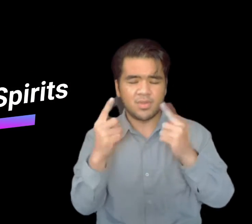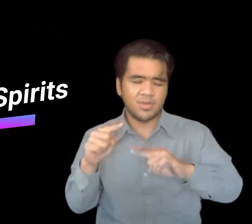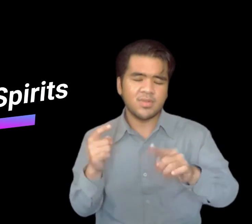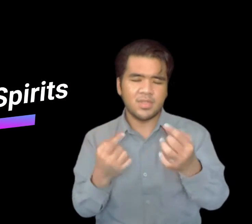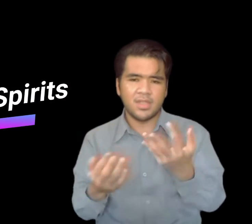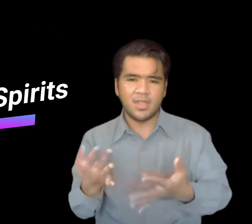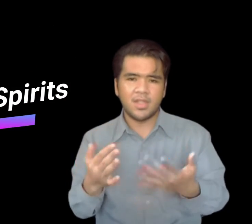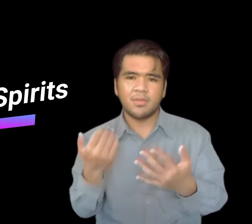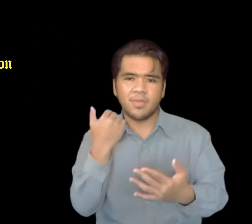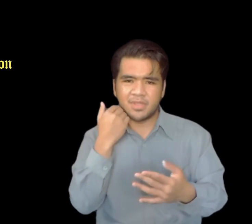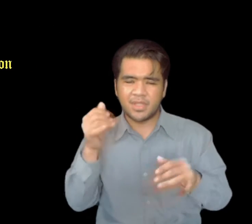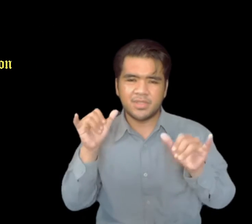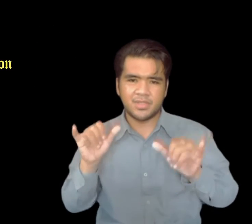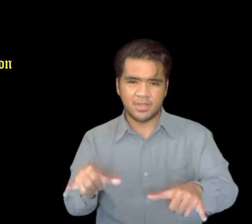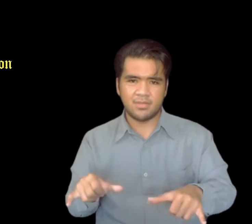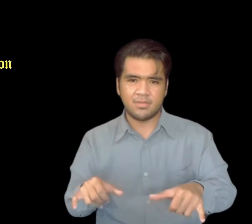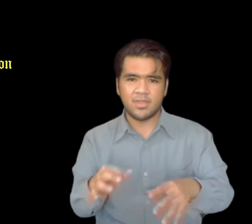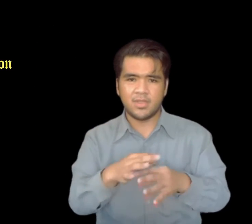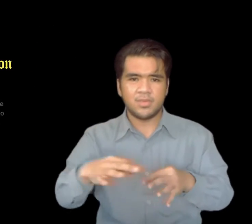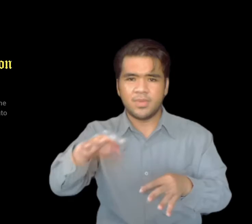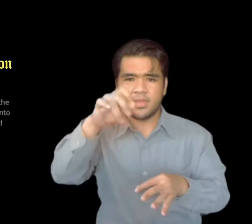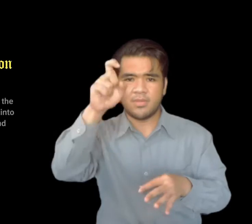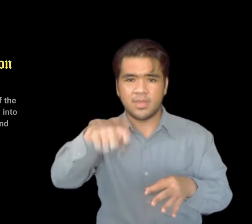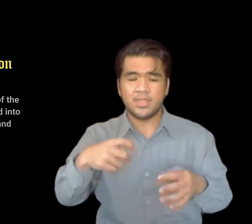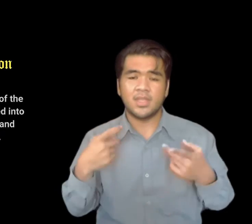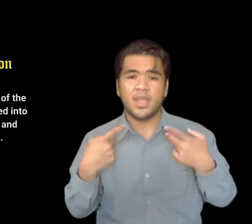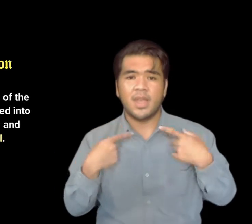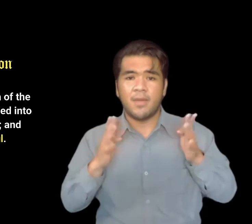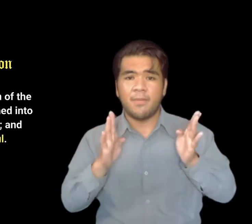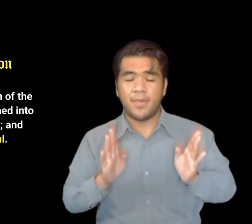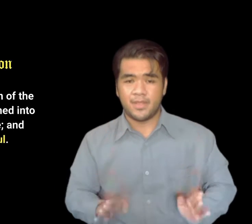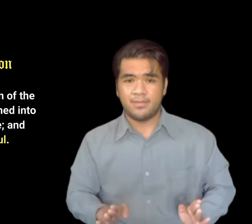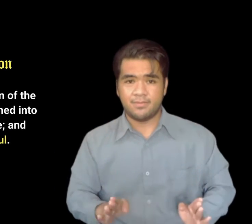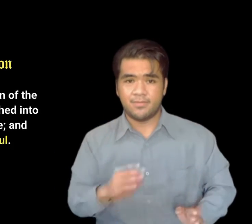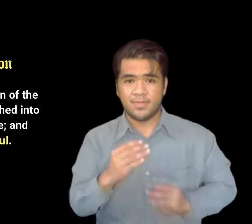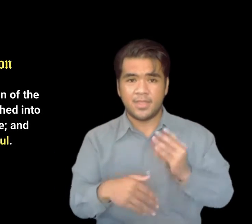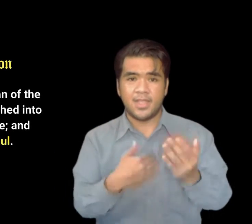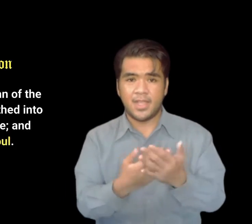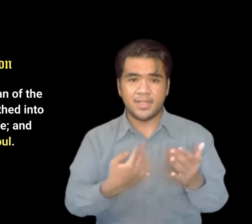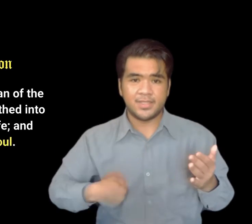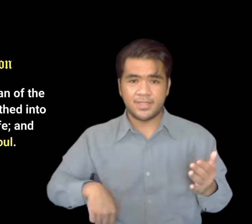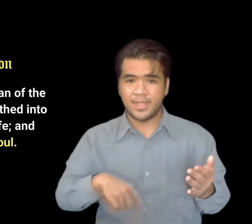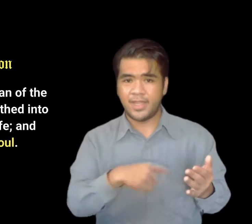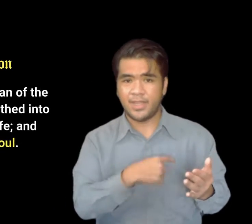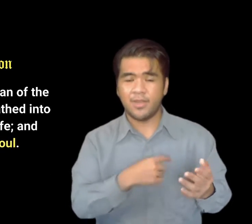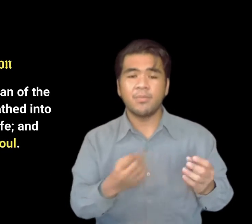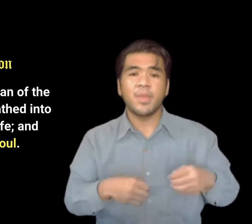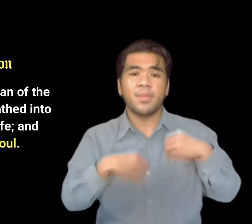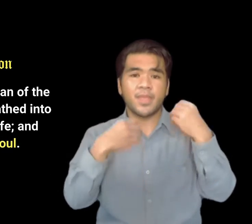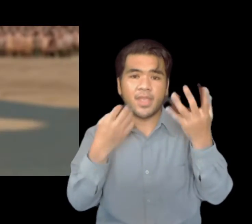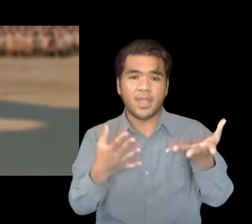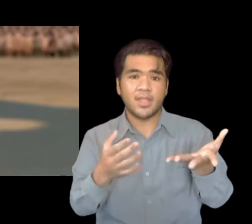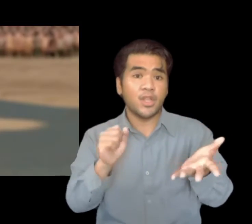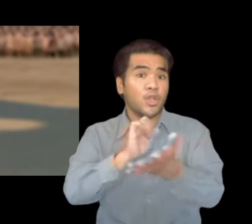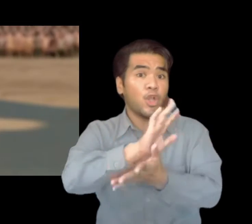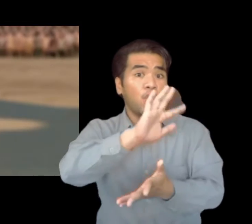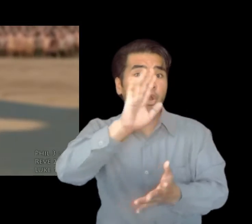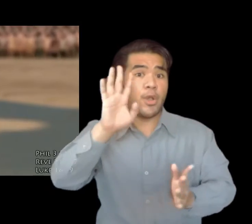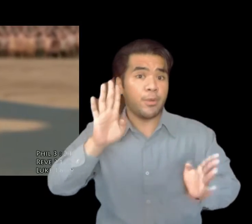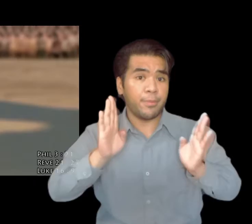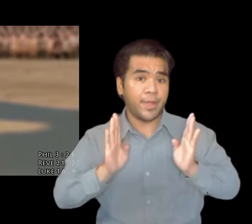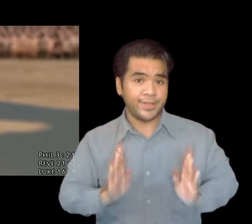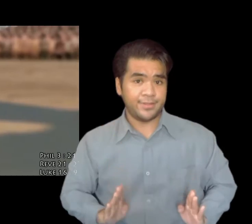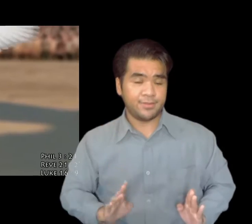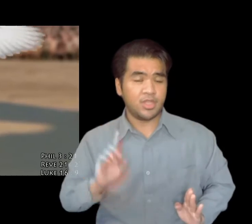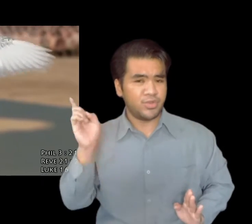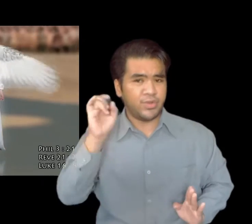espiritong walang katawan. At para maging isang living soul, ang isang espiritu ay dapat mayroong katawan. Lahat po tayong mga